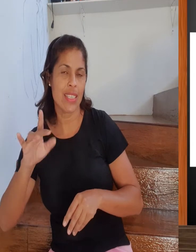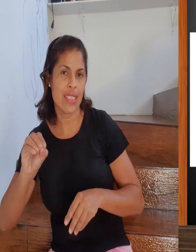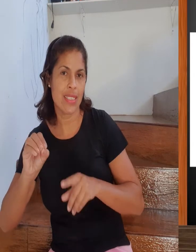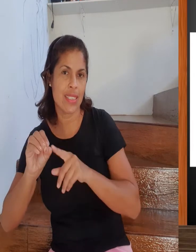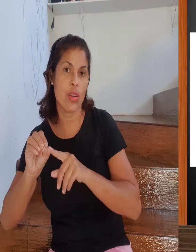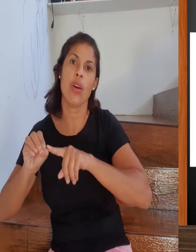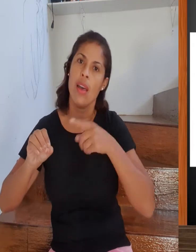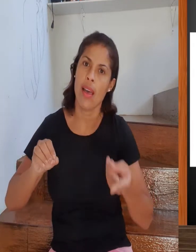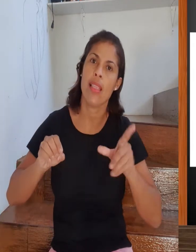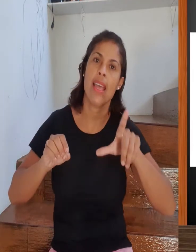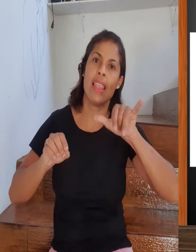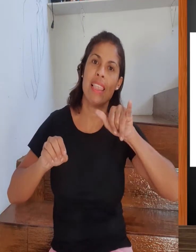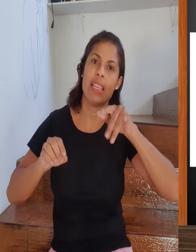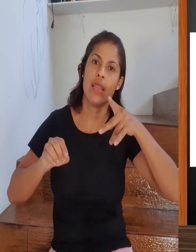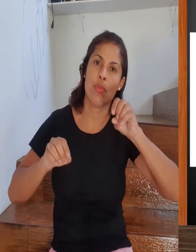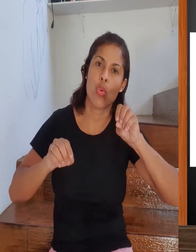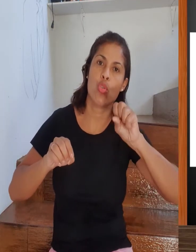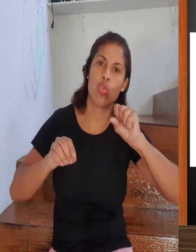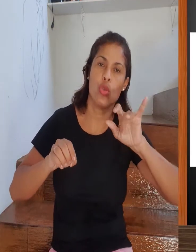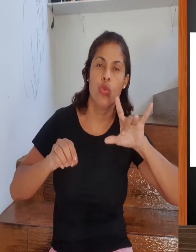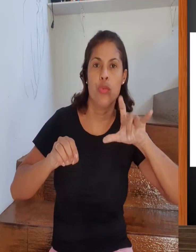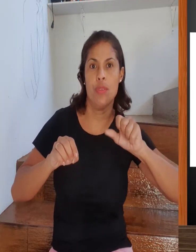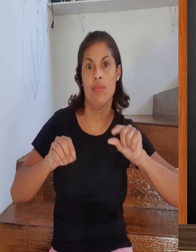tendem a ser mais lipossolúveis.